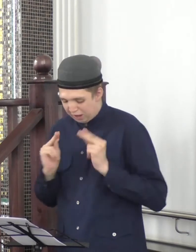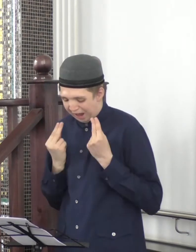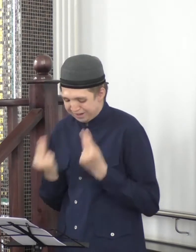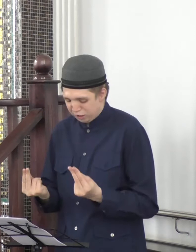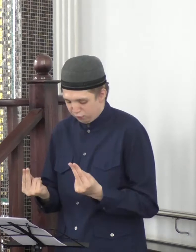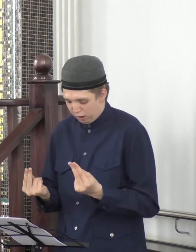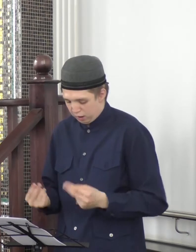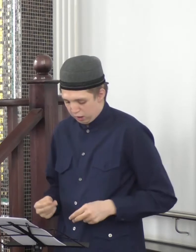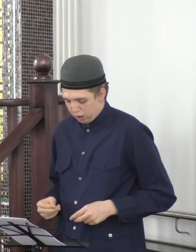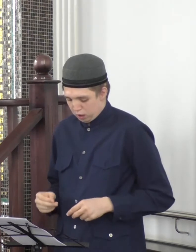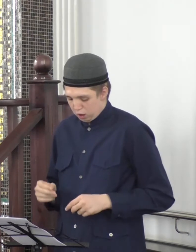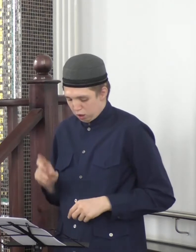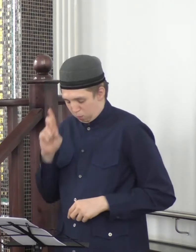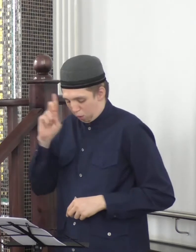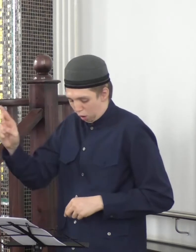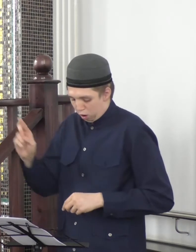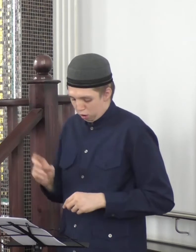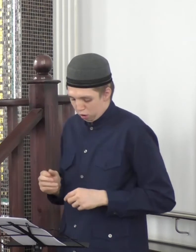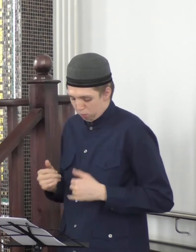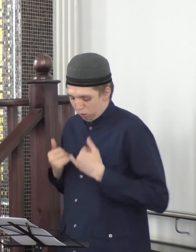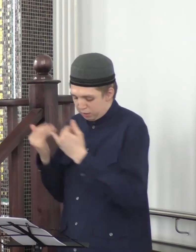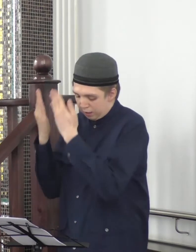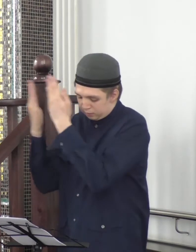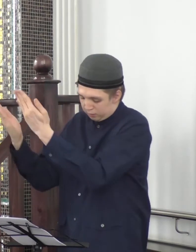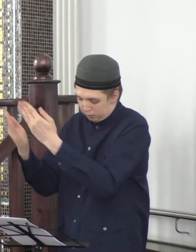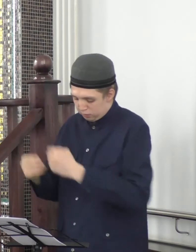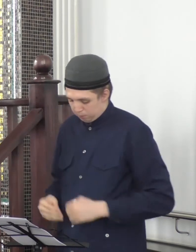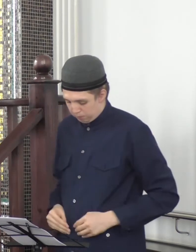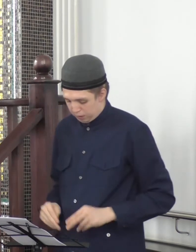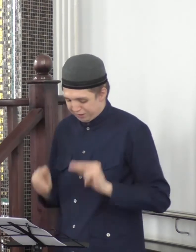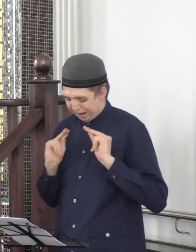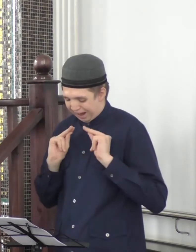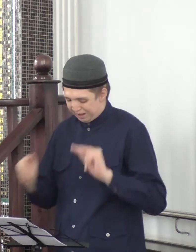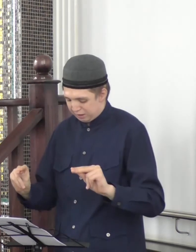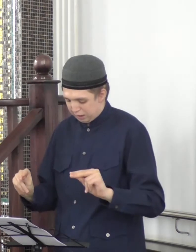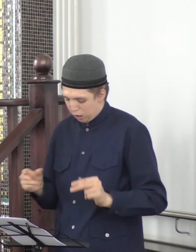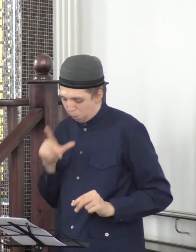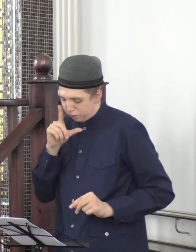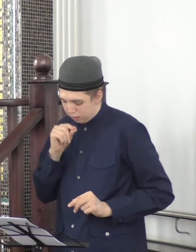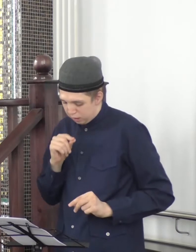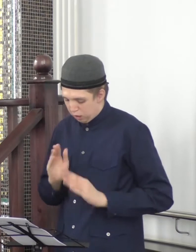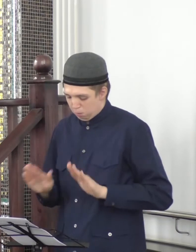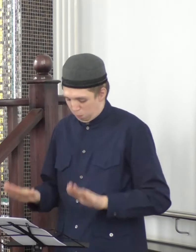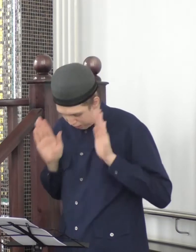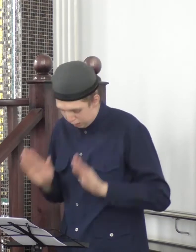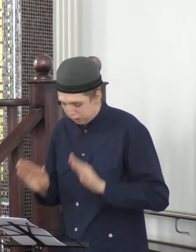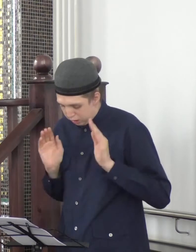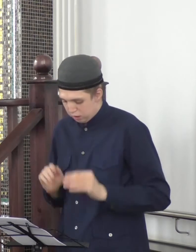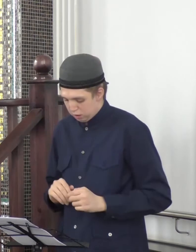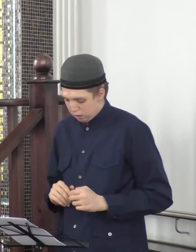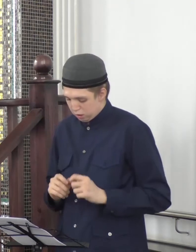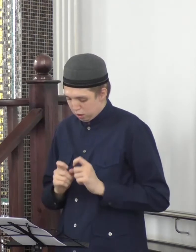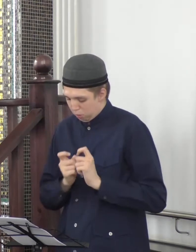бит, мәшитлер бик көп тұрышлық көрсетті, хам Аллах Субханаһу ва Тағала сауапларын аларға яссын. Чөнки бик көп кешеләр